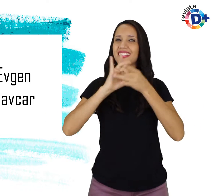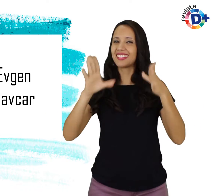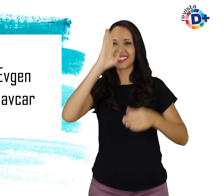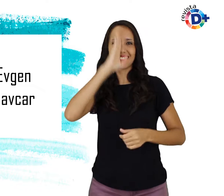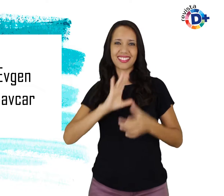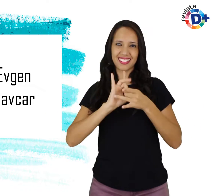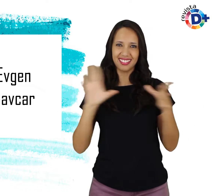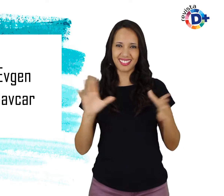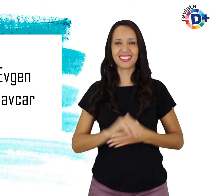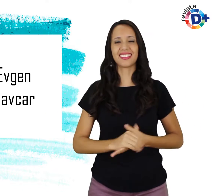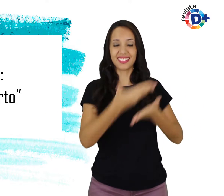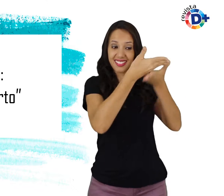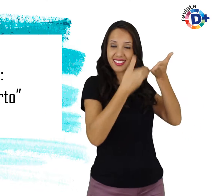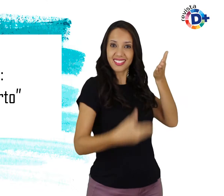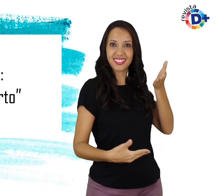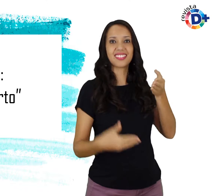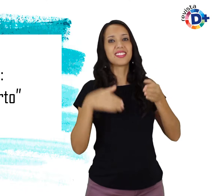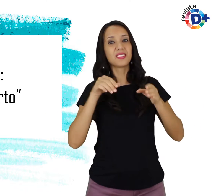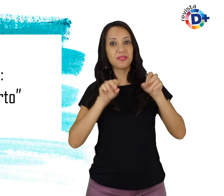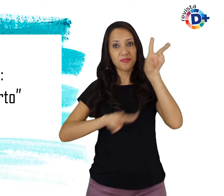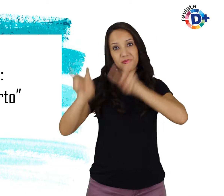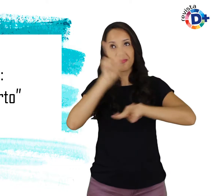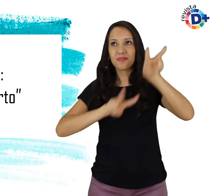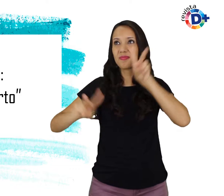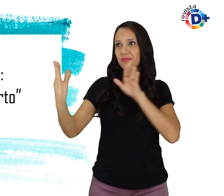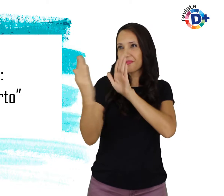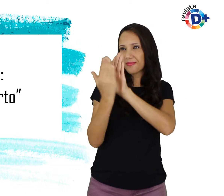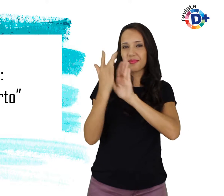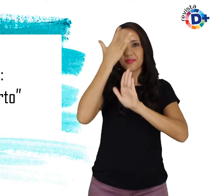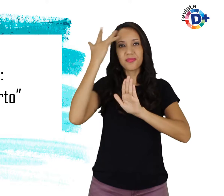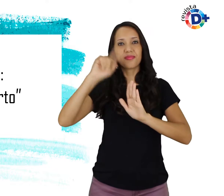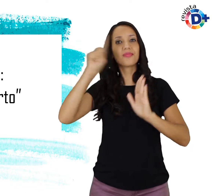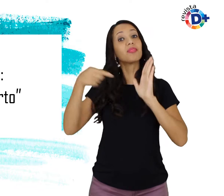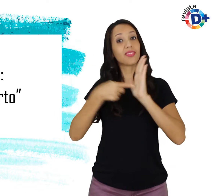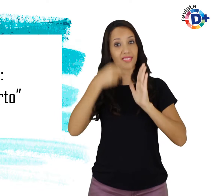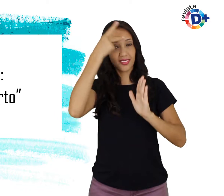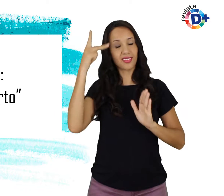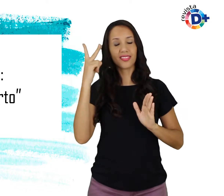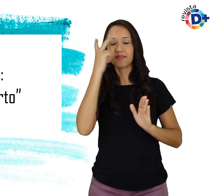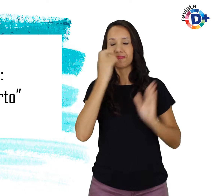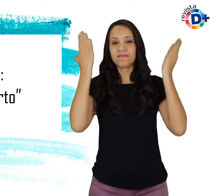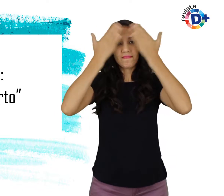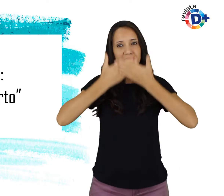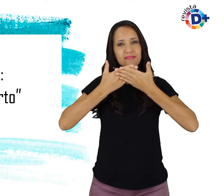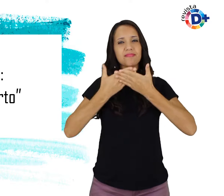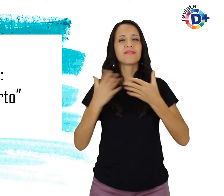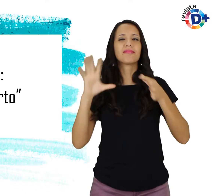o programa olhar de perto é destinada às pessoas com deficiência visual integrando diversas ações